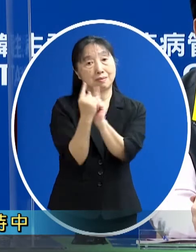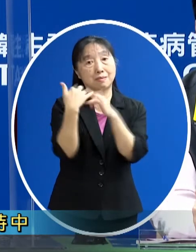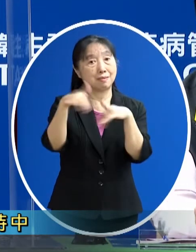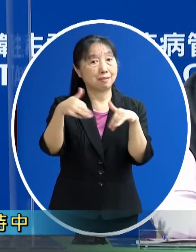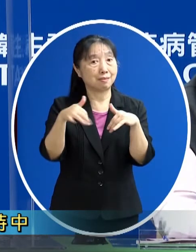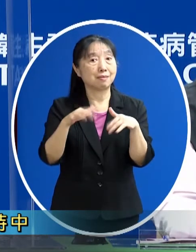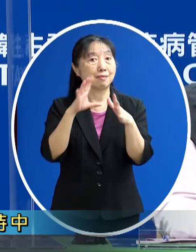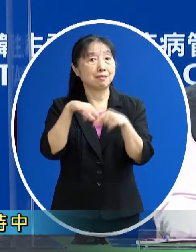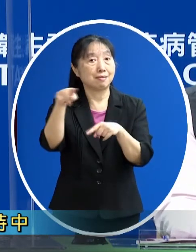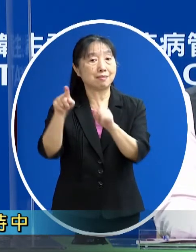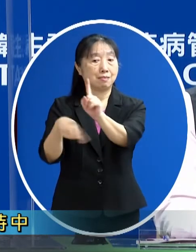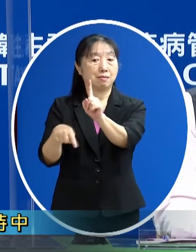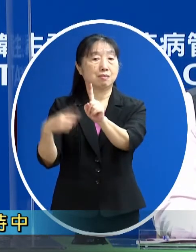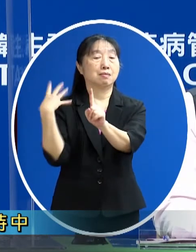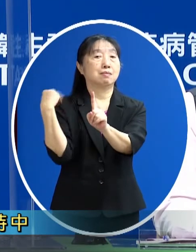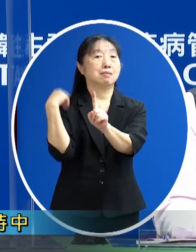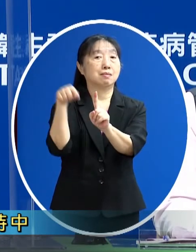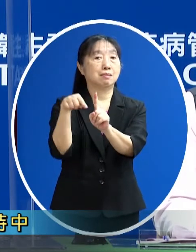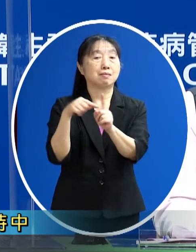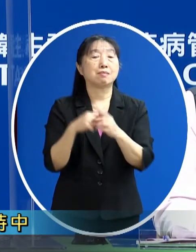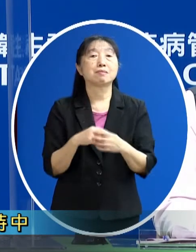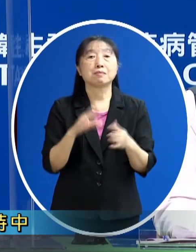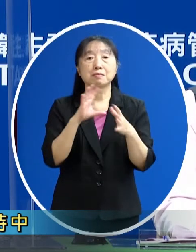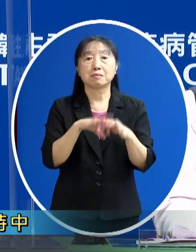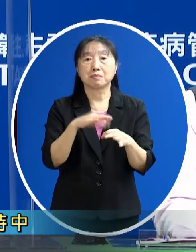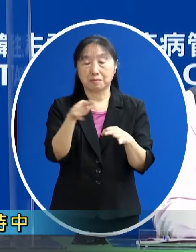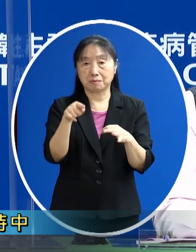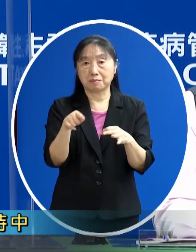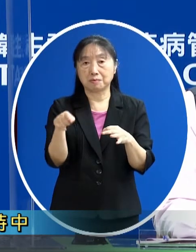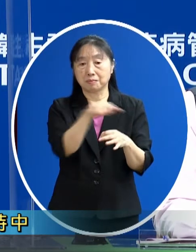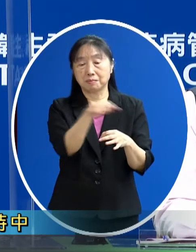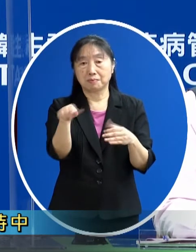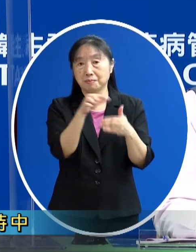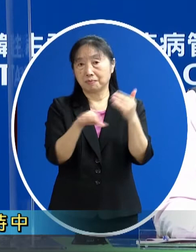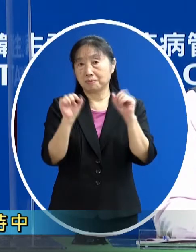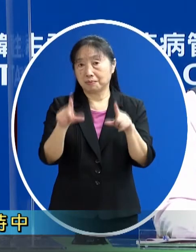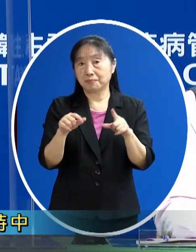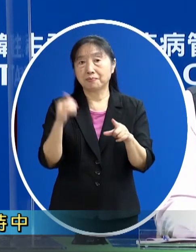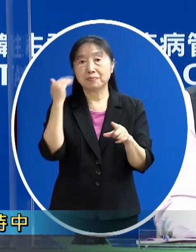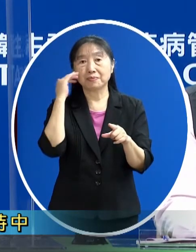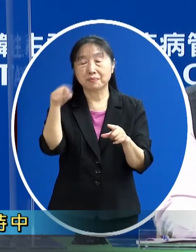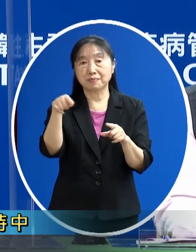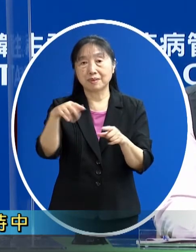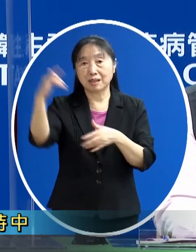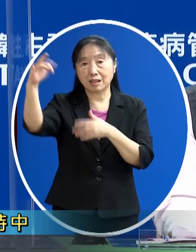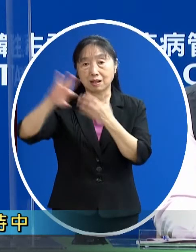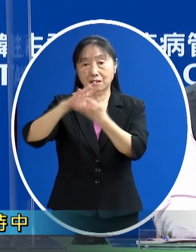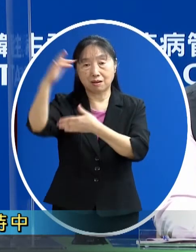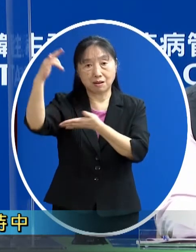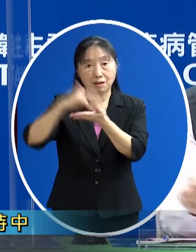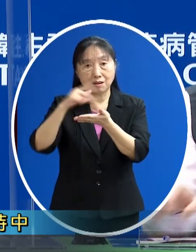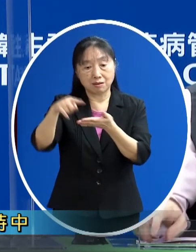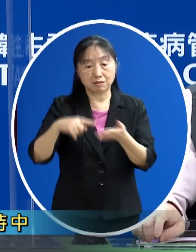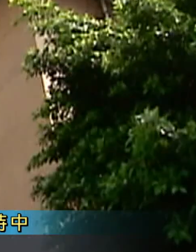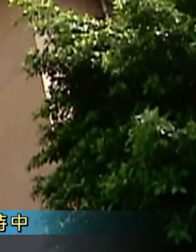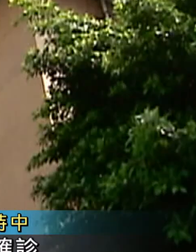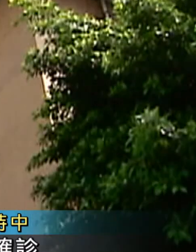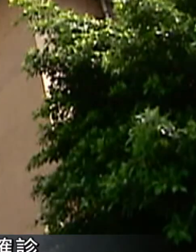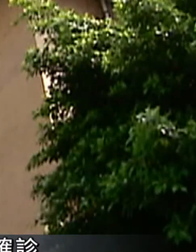在一起，所以如果只用这样的一个共用卫浴，还互相染疫的可能性会增高。 由于立委